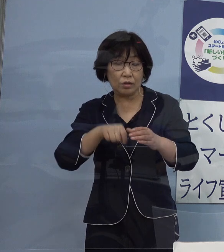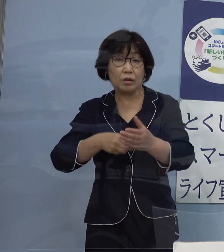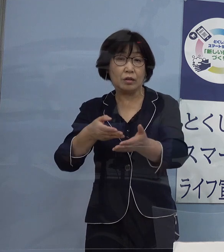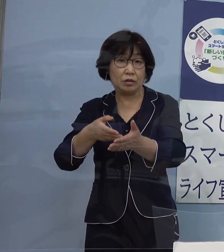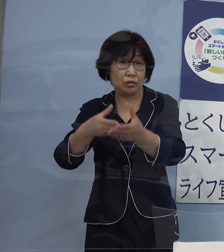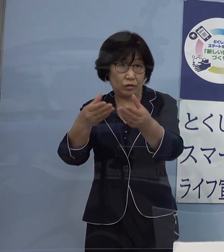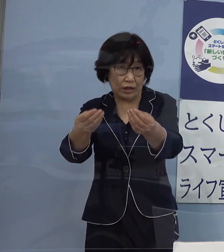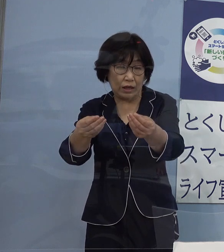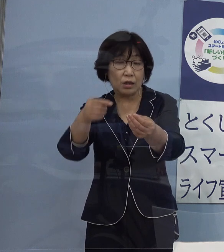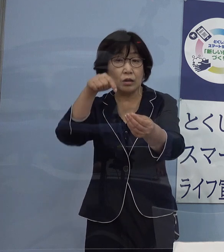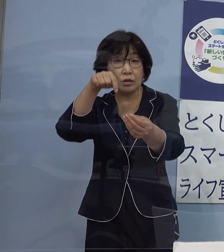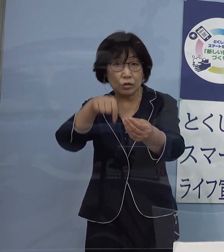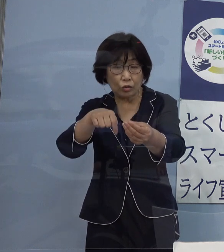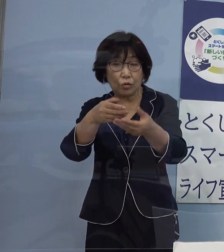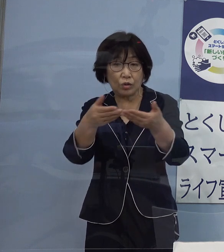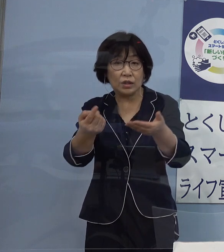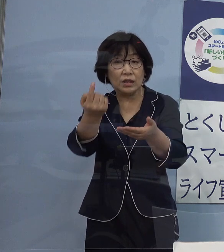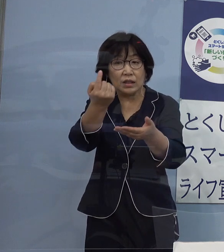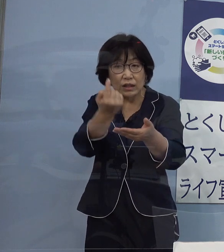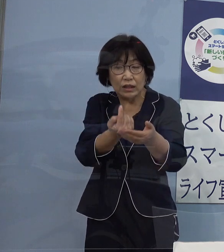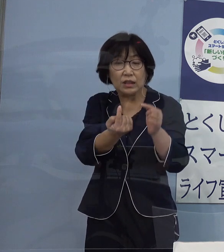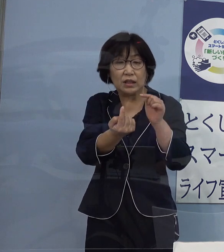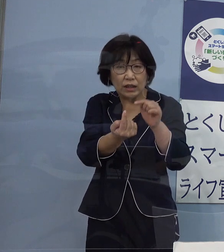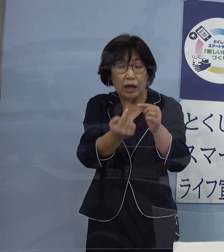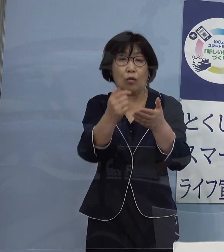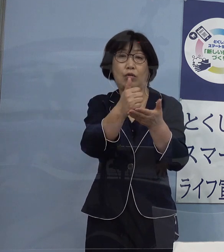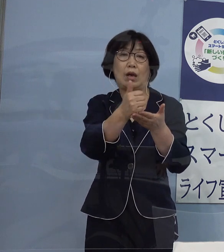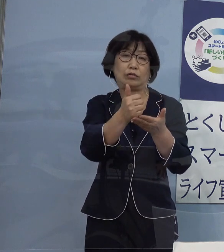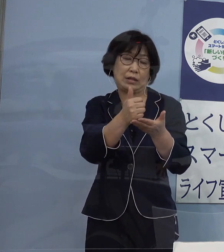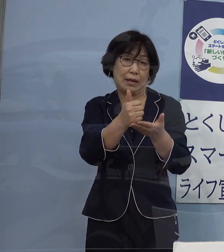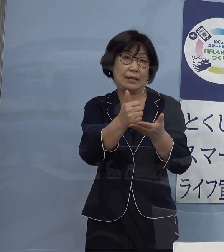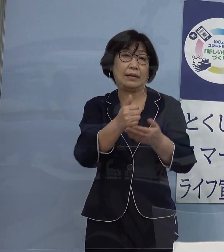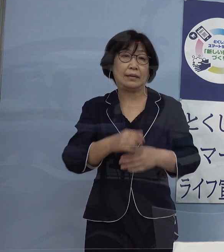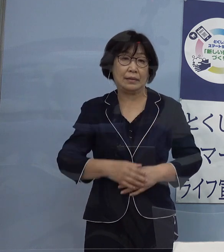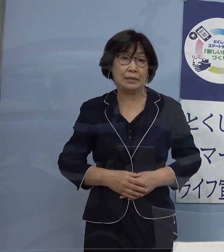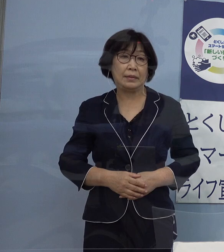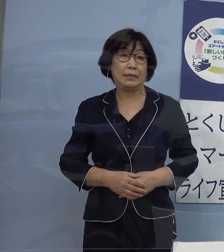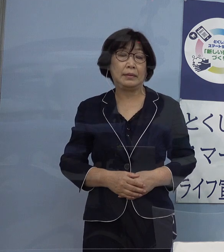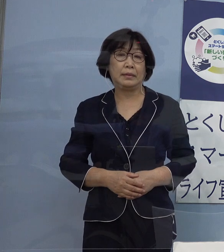そこに来られていたお客さんということになります。